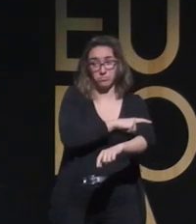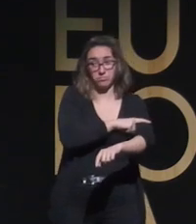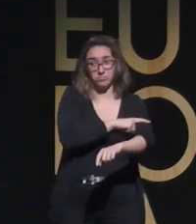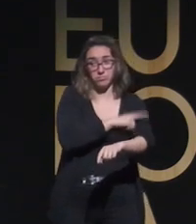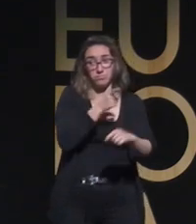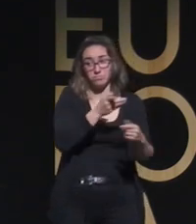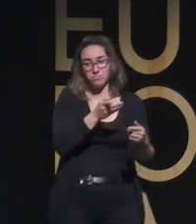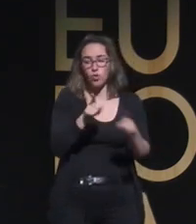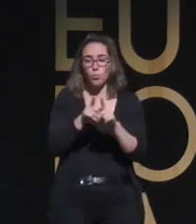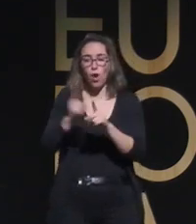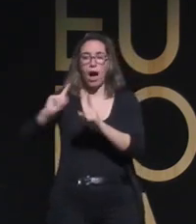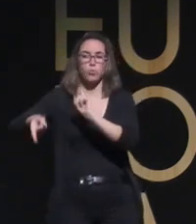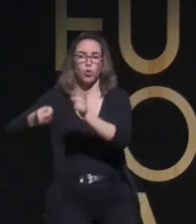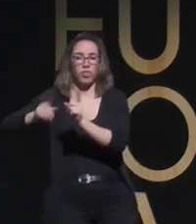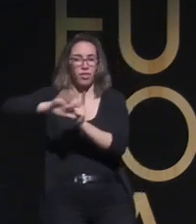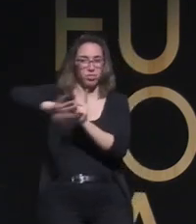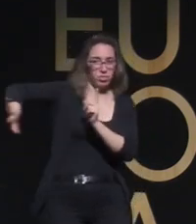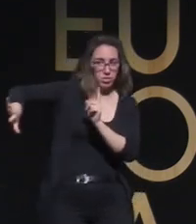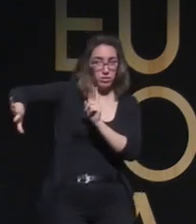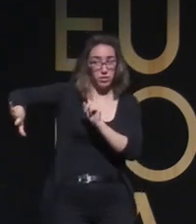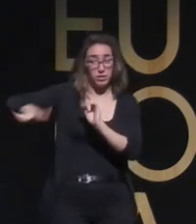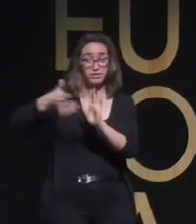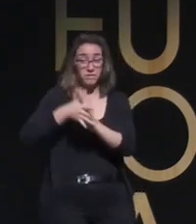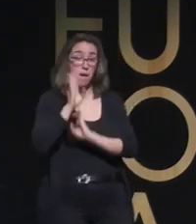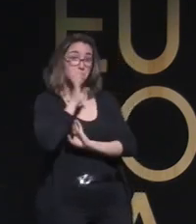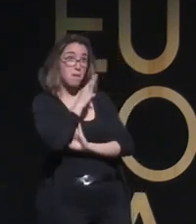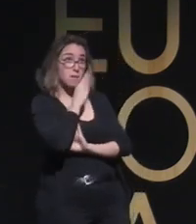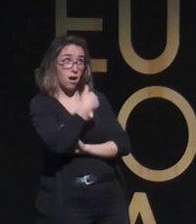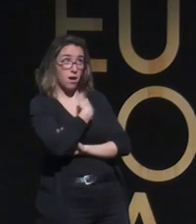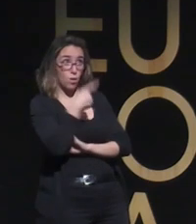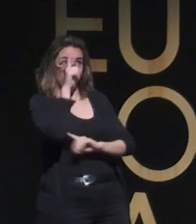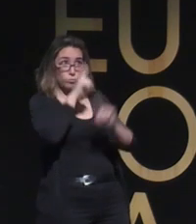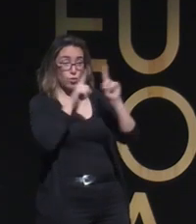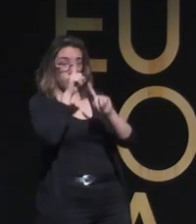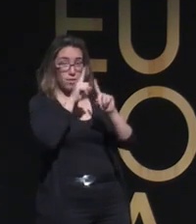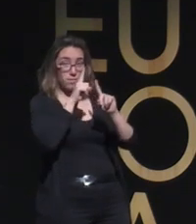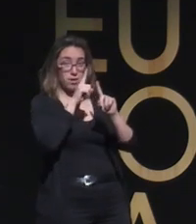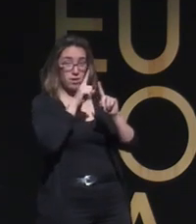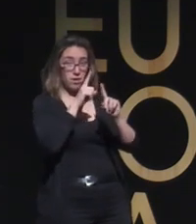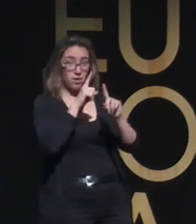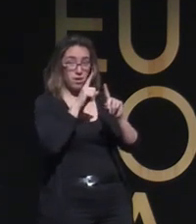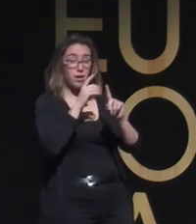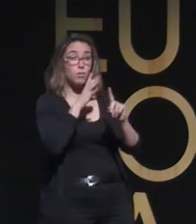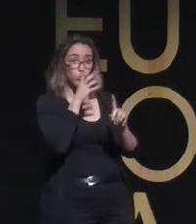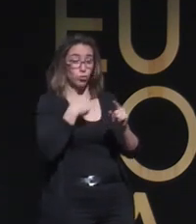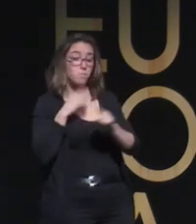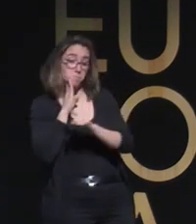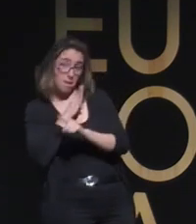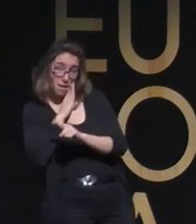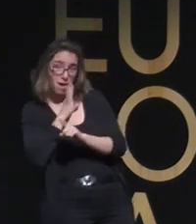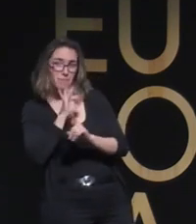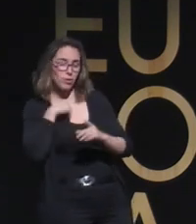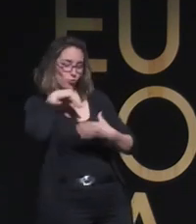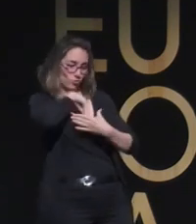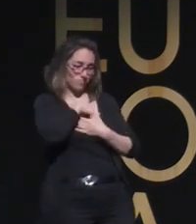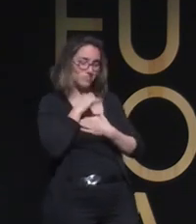la autoridad. No sé si me explico. Entonces, esa madre tiene dos problemas, que todavía es más hija que madre en un punto determinado. No sé si me explico, porque se tiene que enfrentar